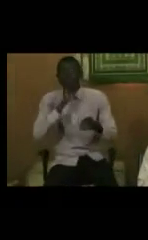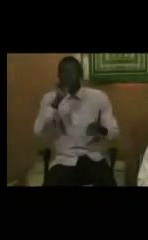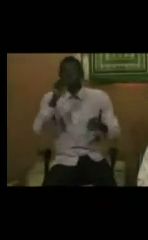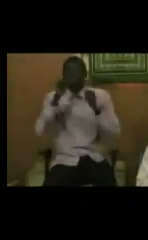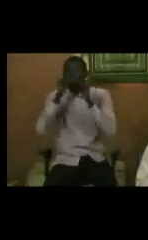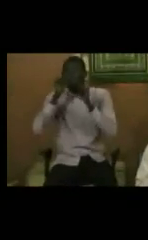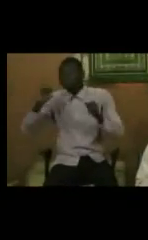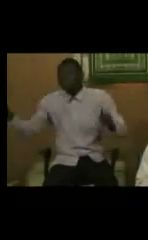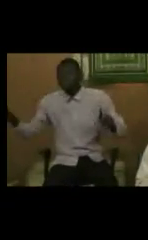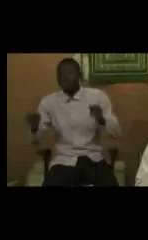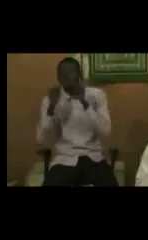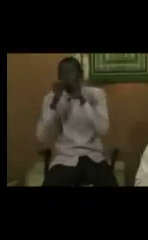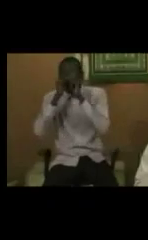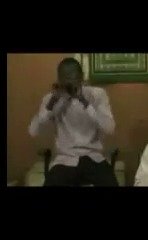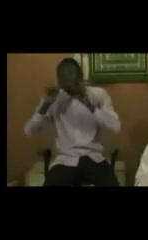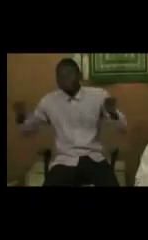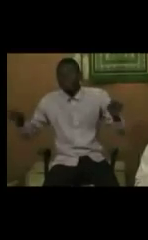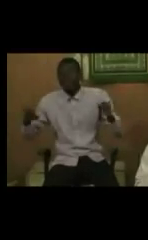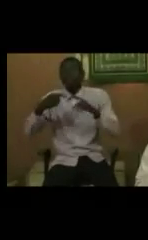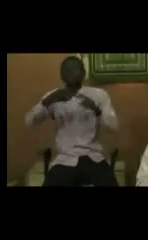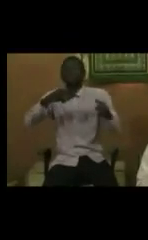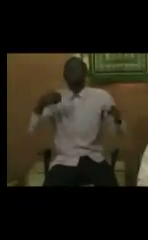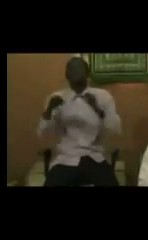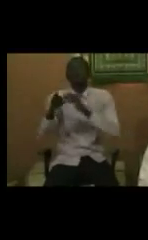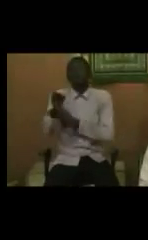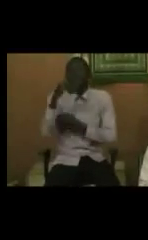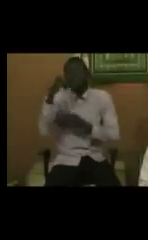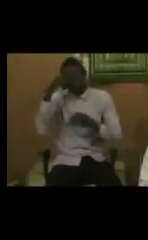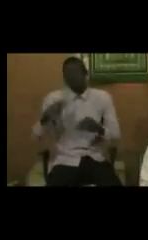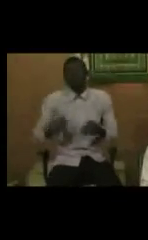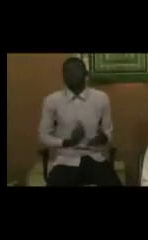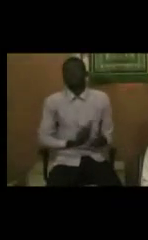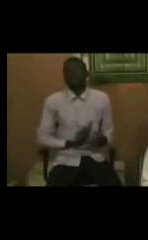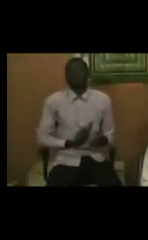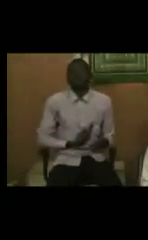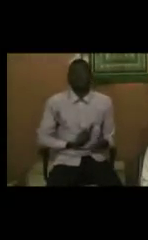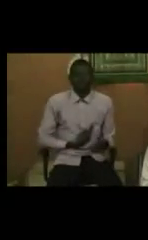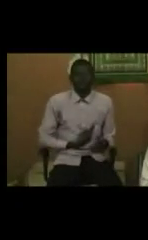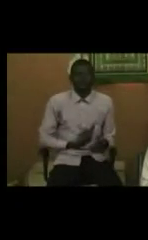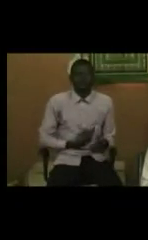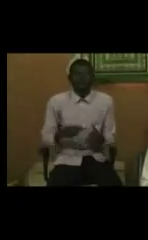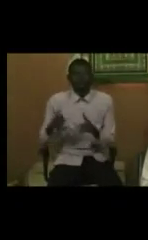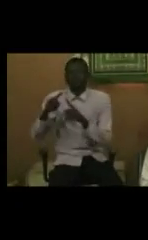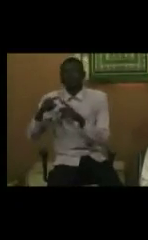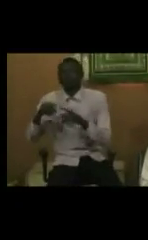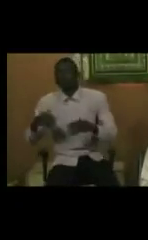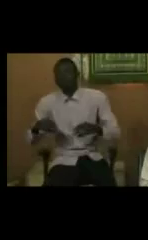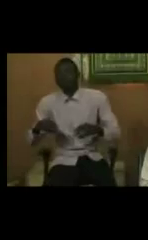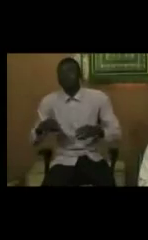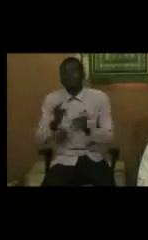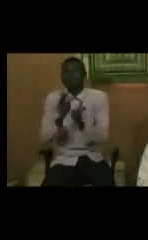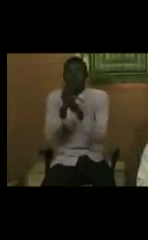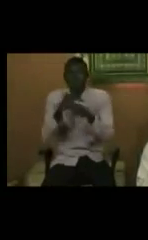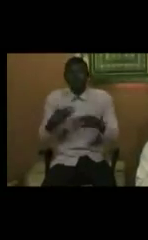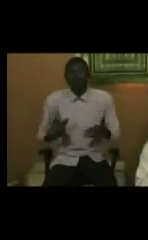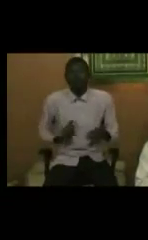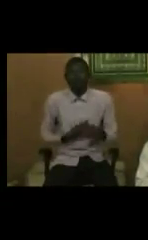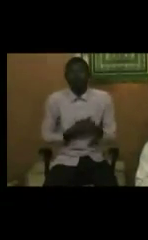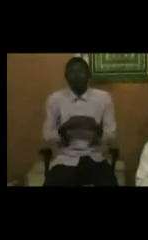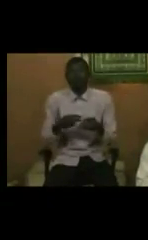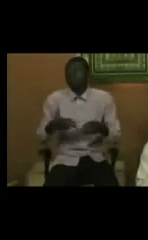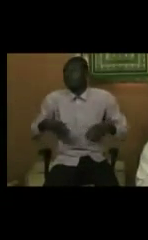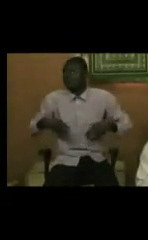oju omi ko ma si wahala ke ma wo luxurious bus ko ma si wahala te ba ti se rin ajo e gba sara